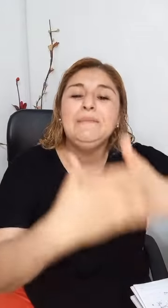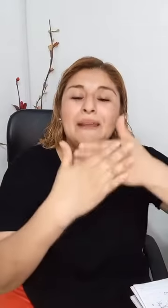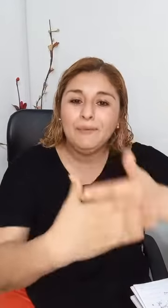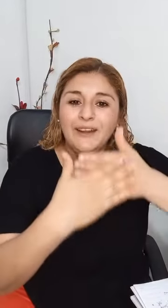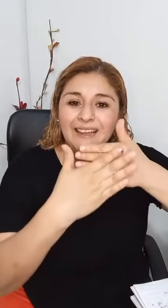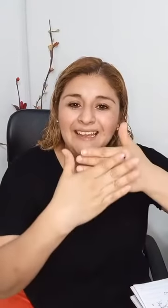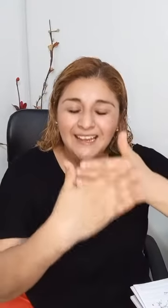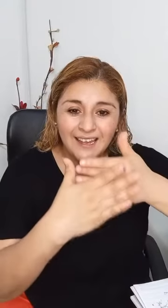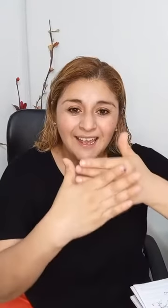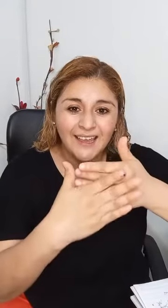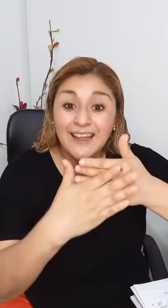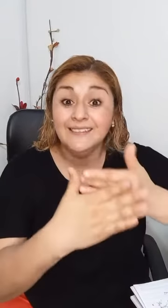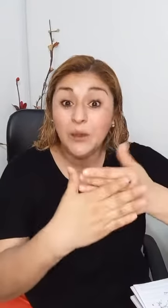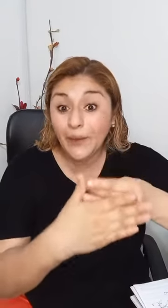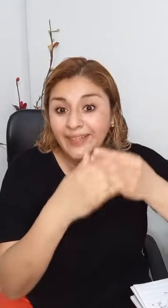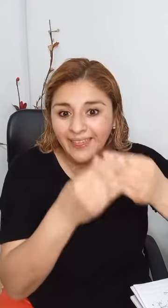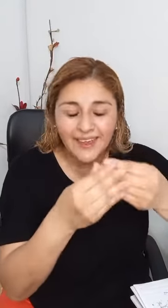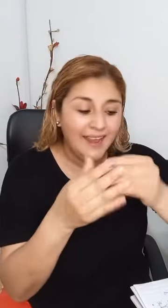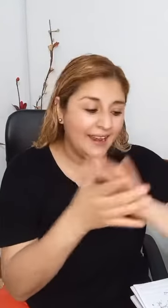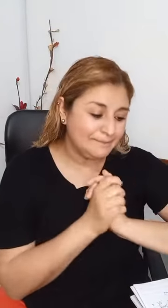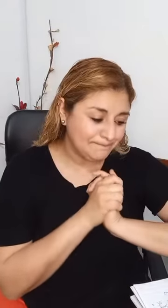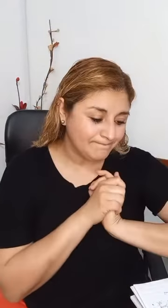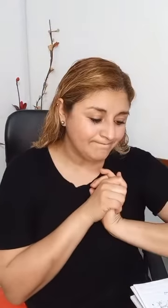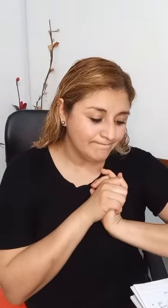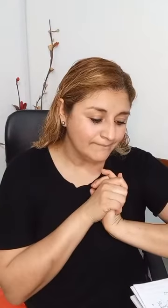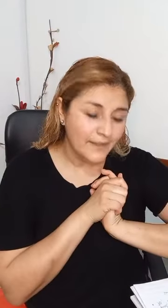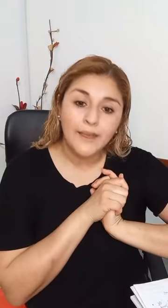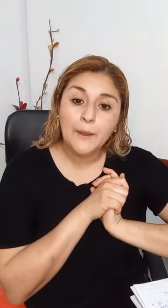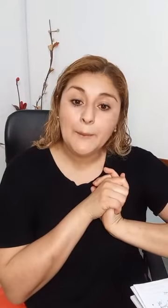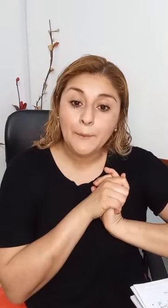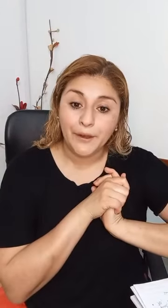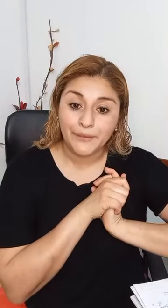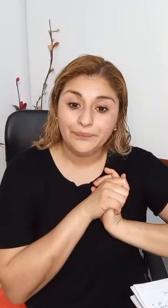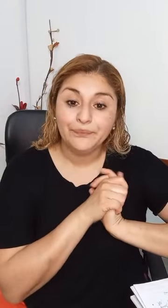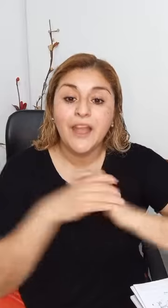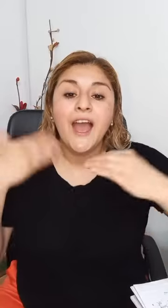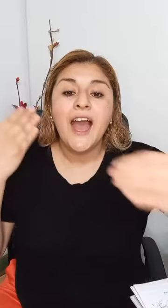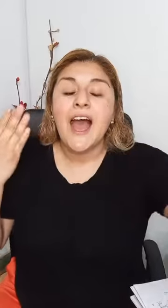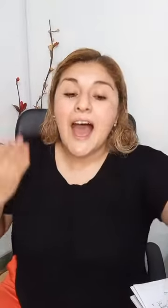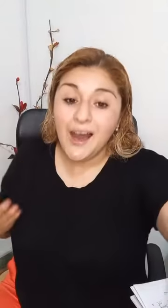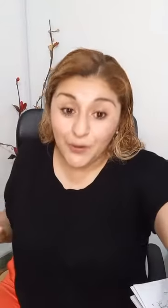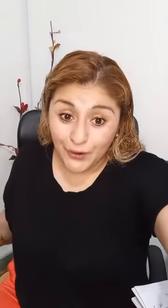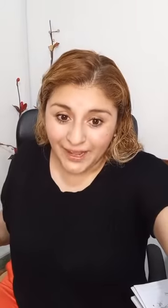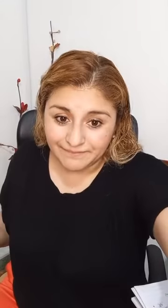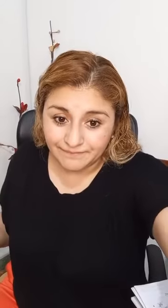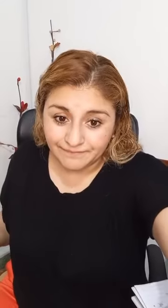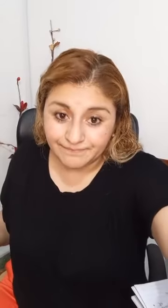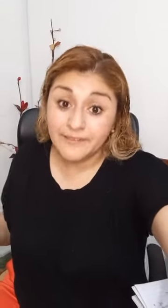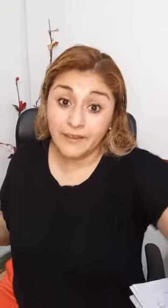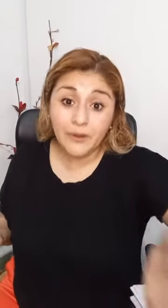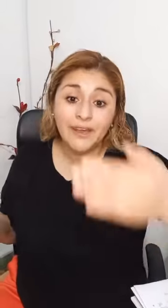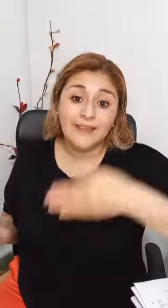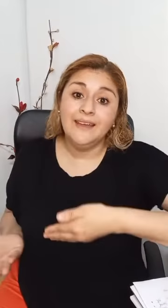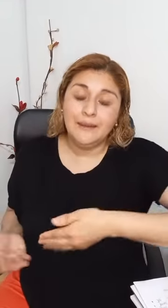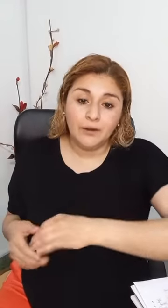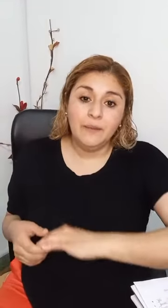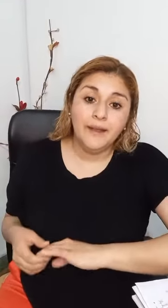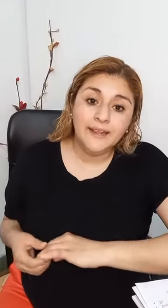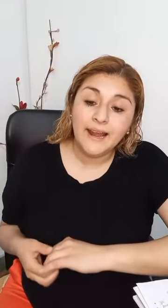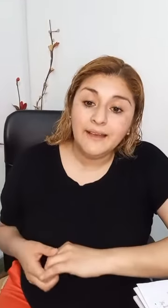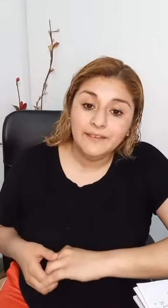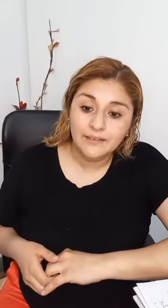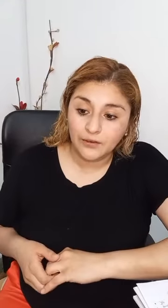cerquita para poder darse cuenta de que era. Bueno. Ahora, sabemos que está